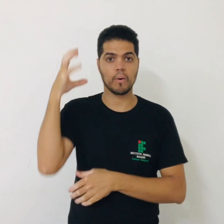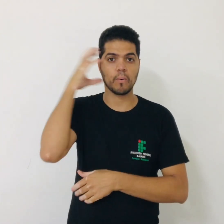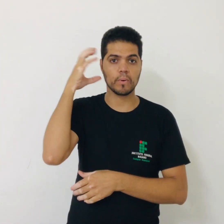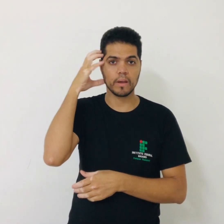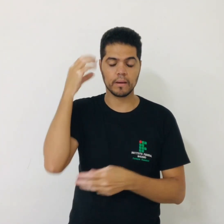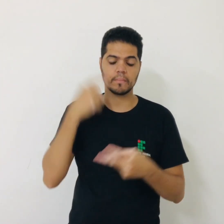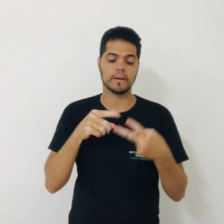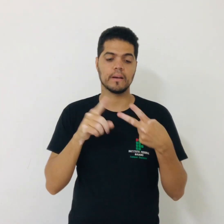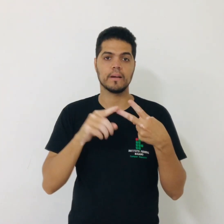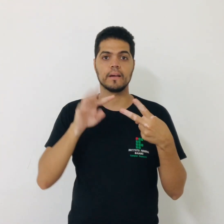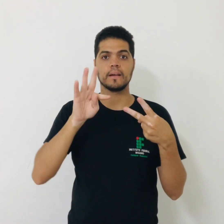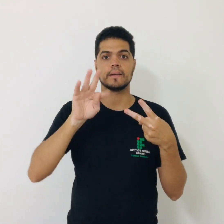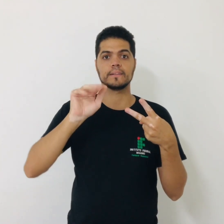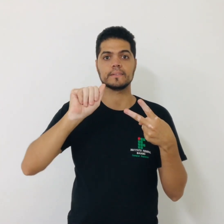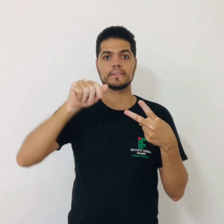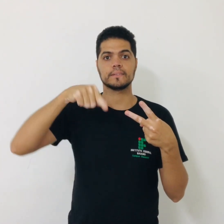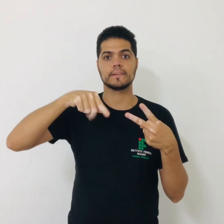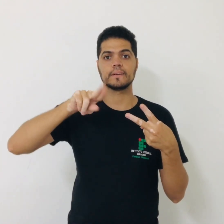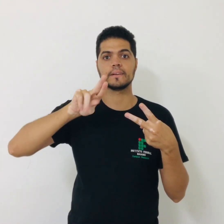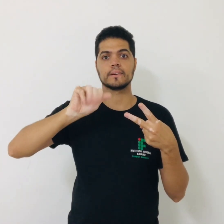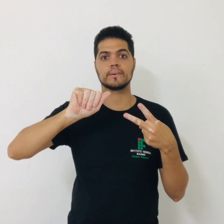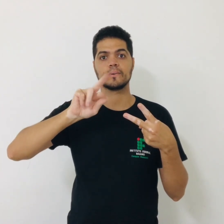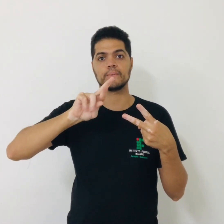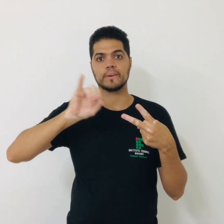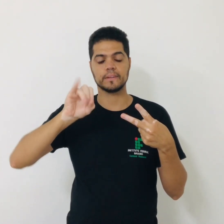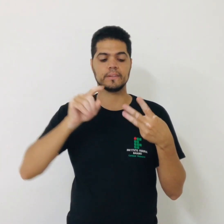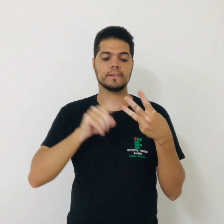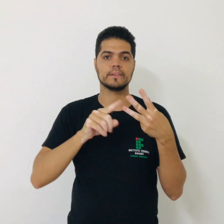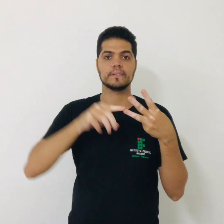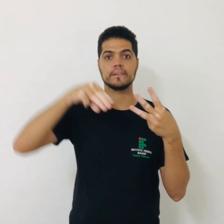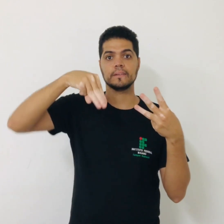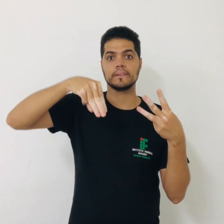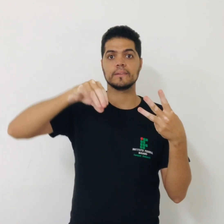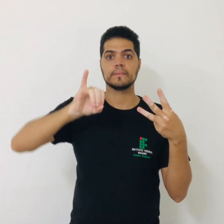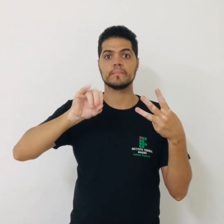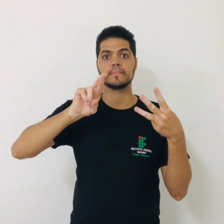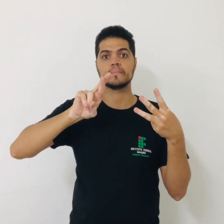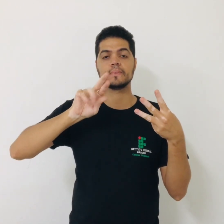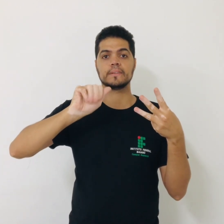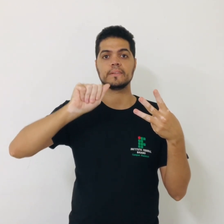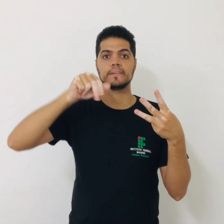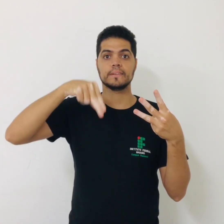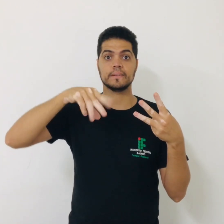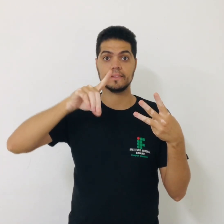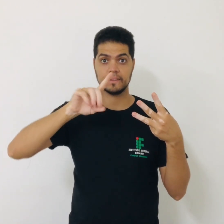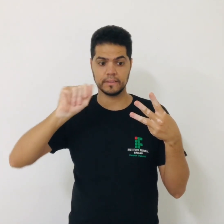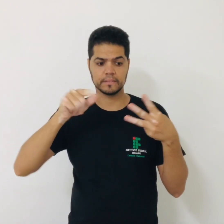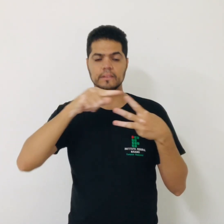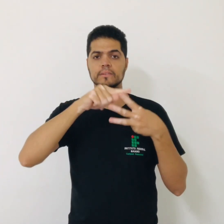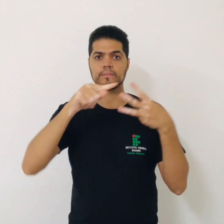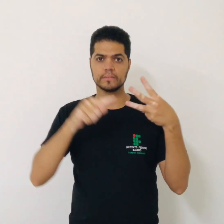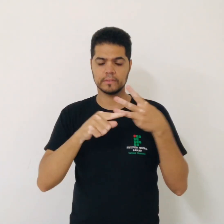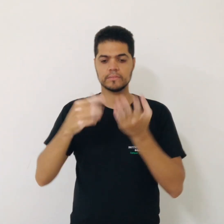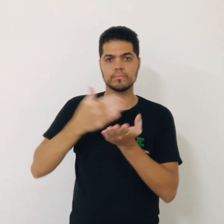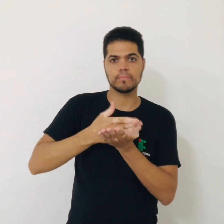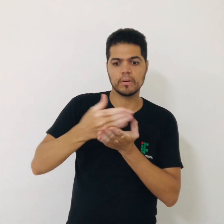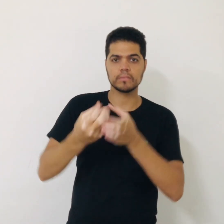das bacias hidrográficas que nascem no Brasil e que desaguam para outros países. A bacia do Paraguai